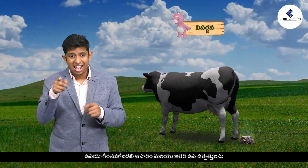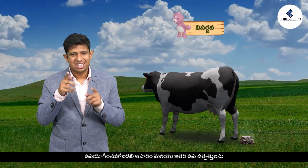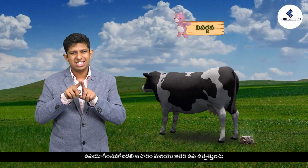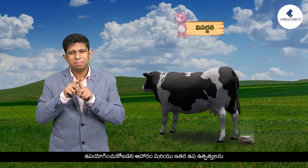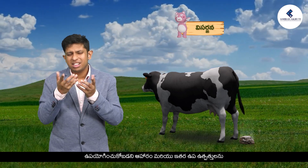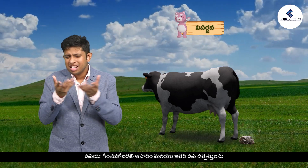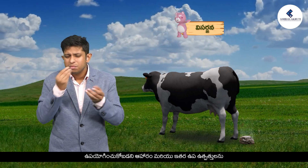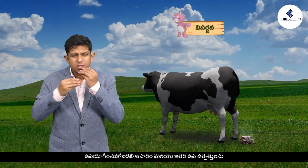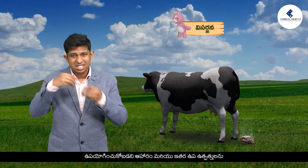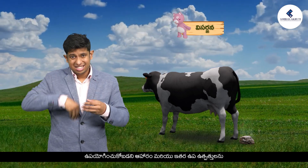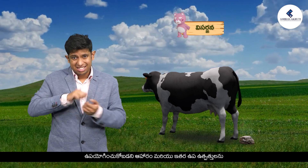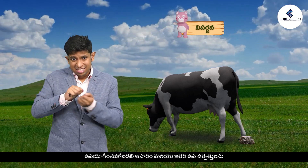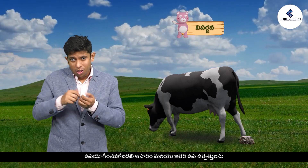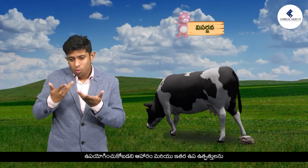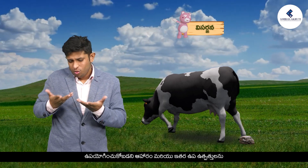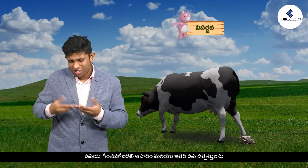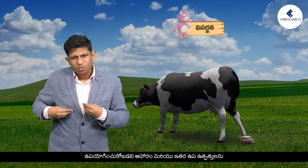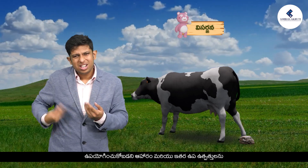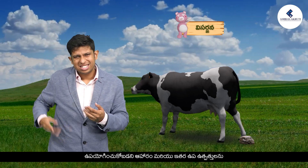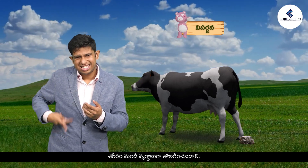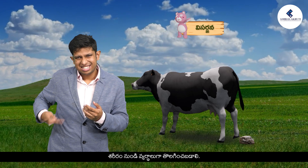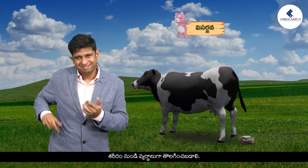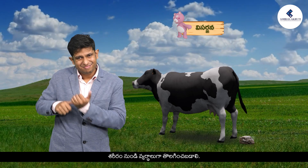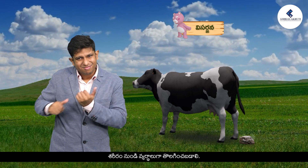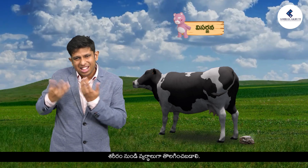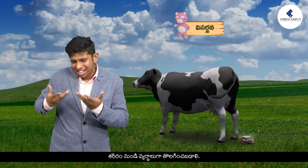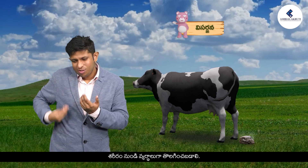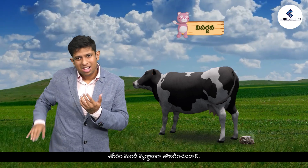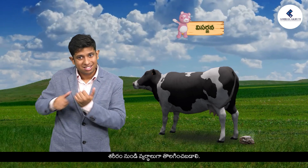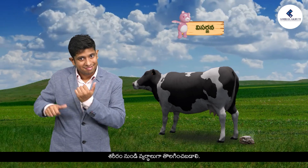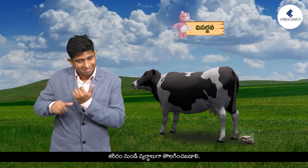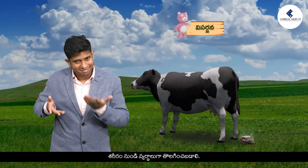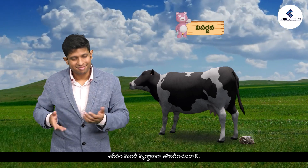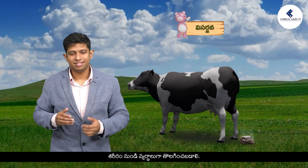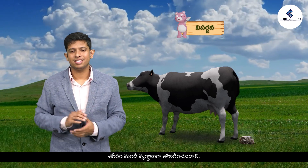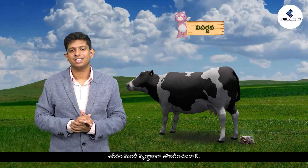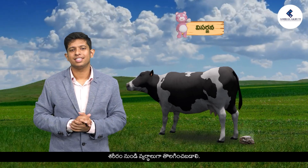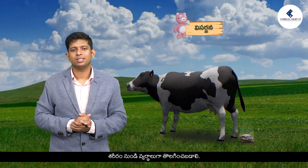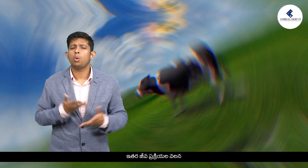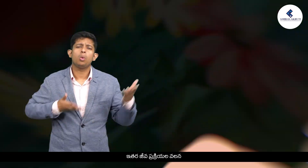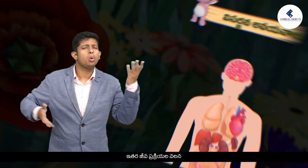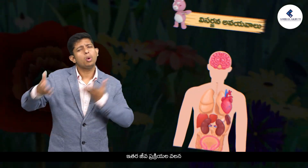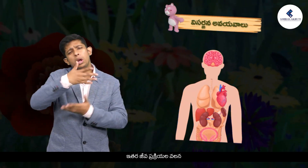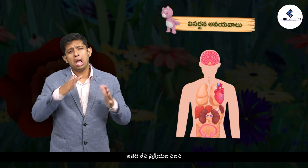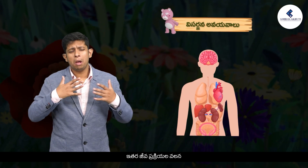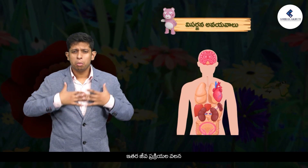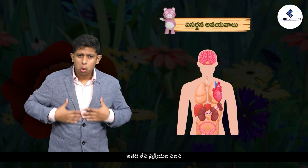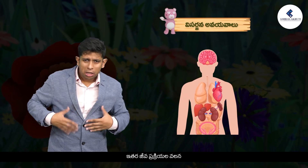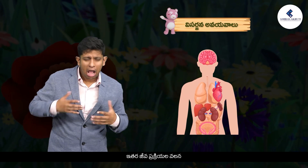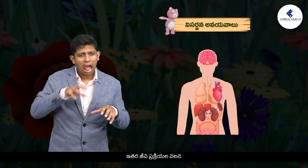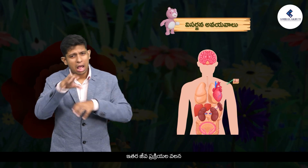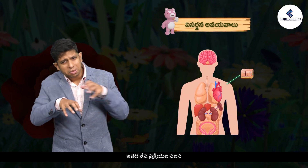ఉపయోగించుకోబడని ఆహారం మరియు ఇతర ఉప ఉత్పత్తులను శరీరం నుండి వ్యర్థాలుగా తొలగించబడాలి. ఇతర